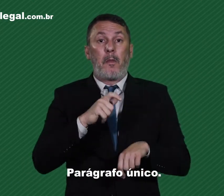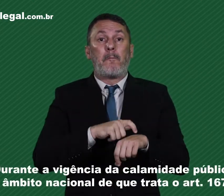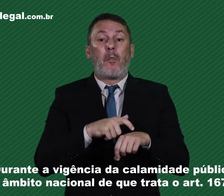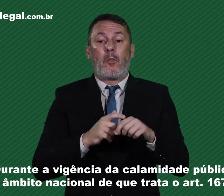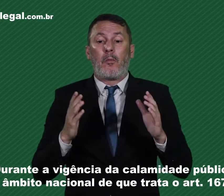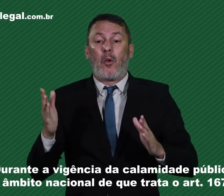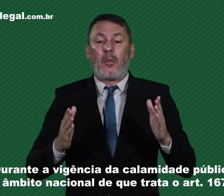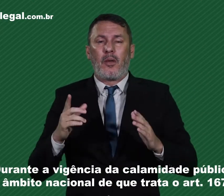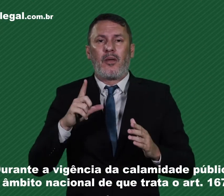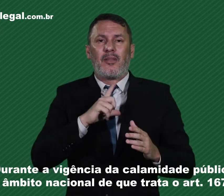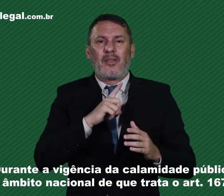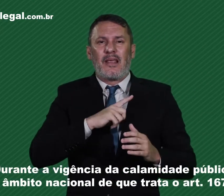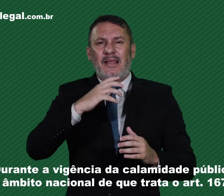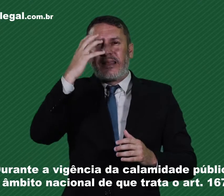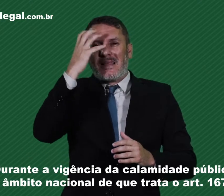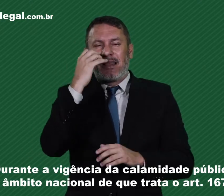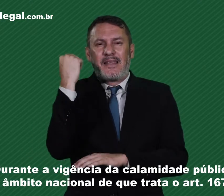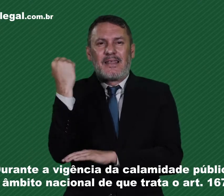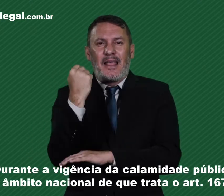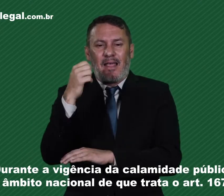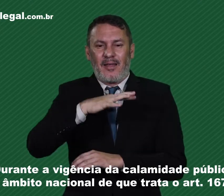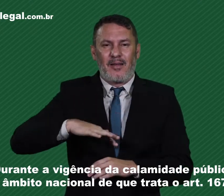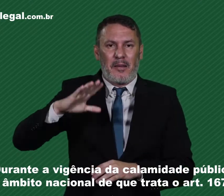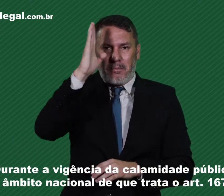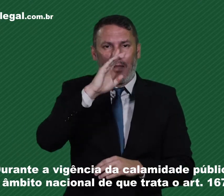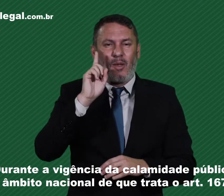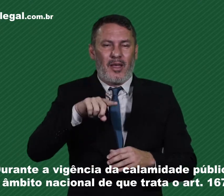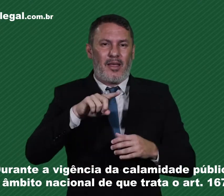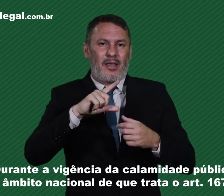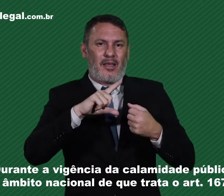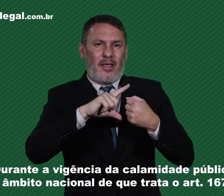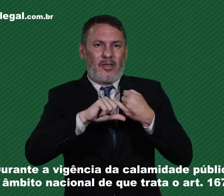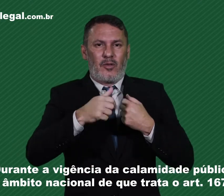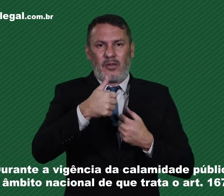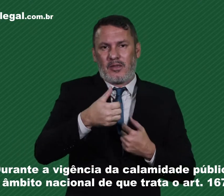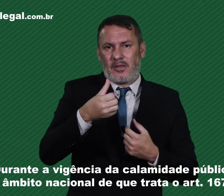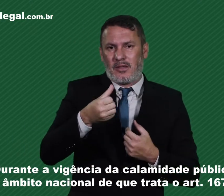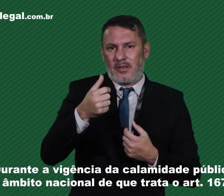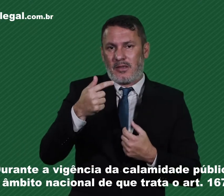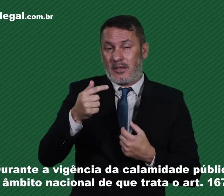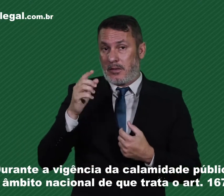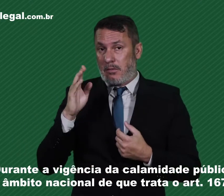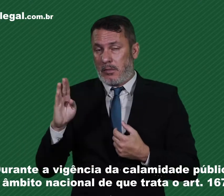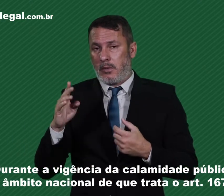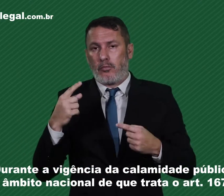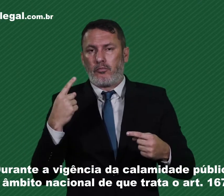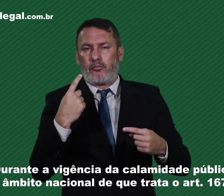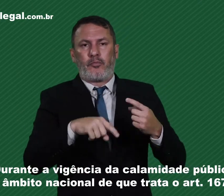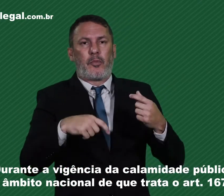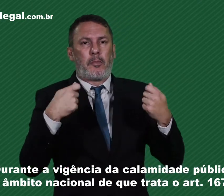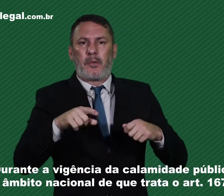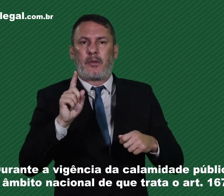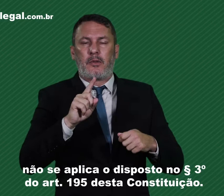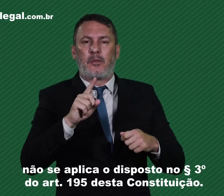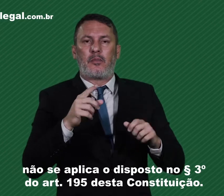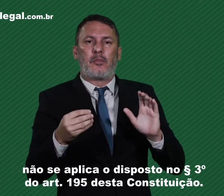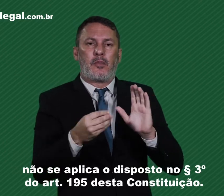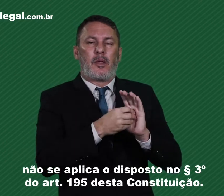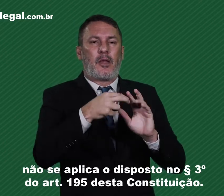durante a vigência da calamidade pública de âmbito nacional de que trata o artigo 167 b não se